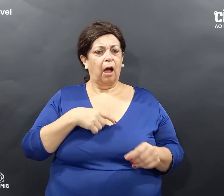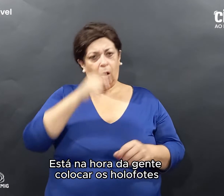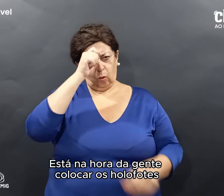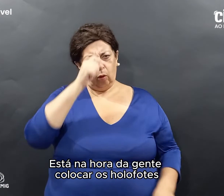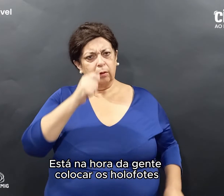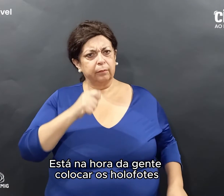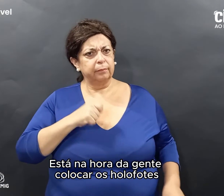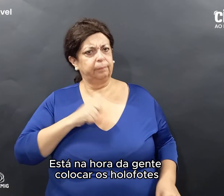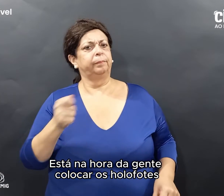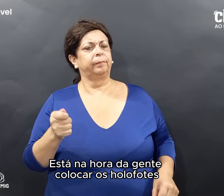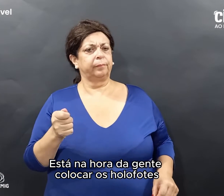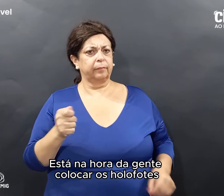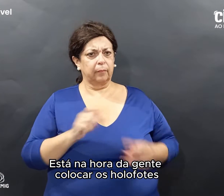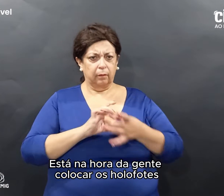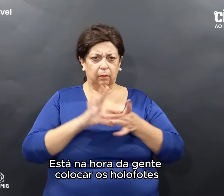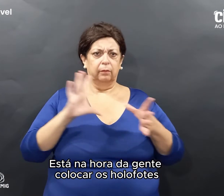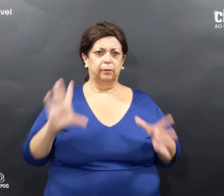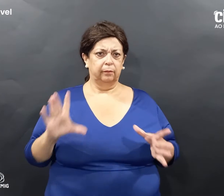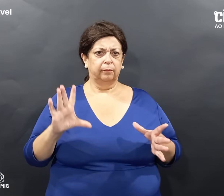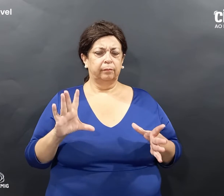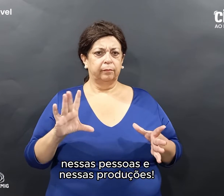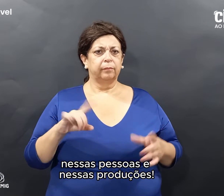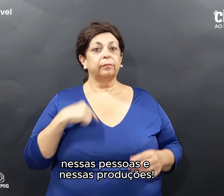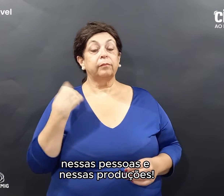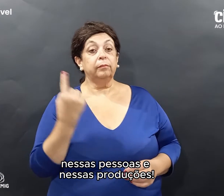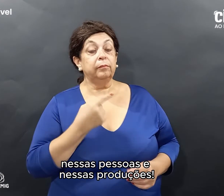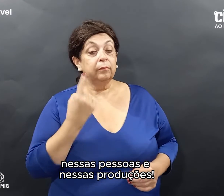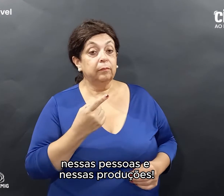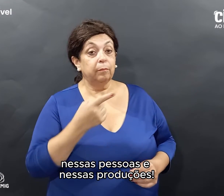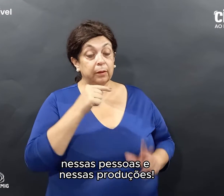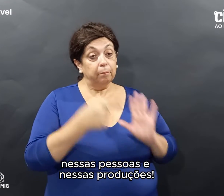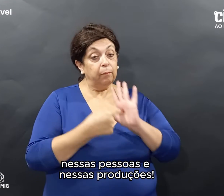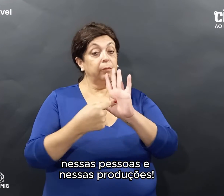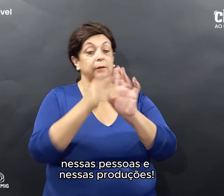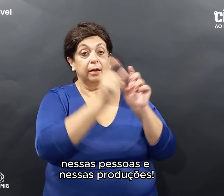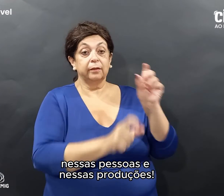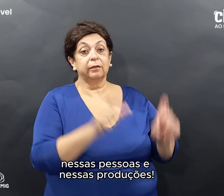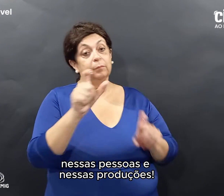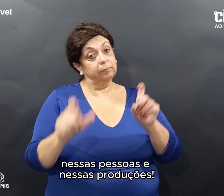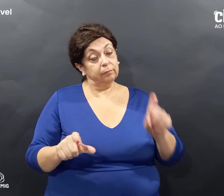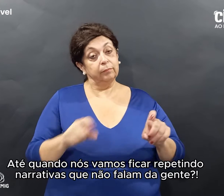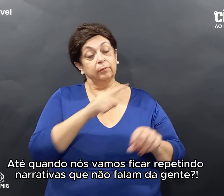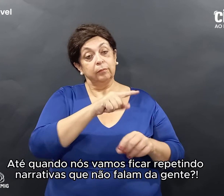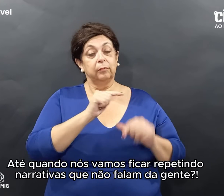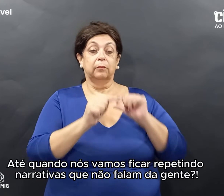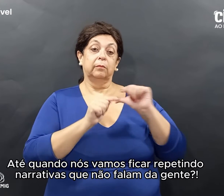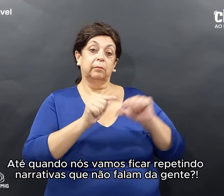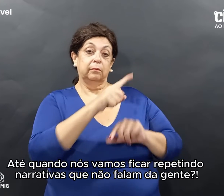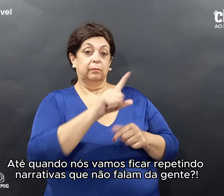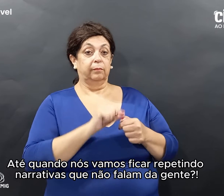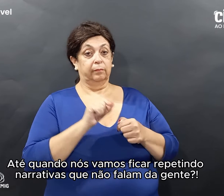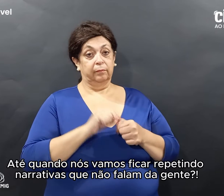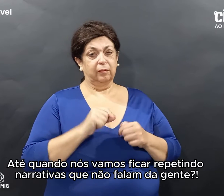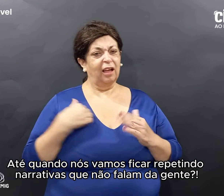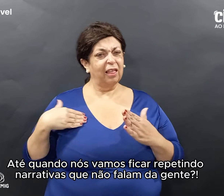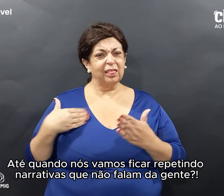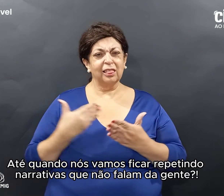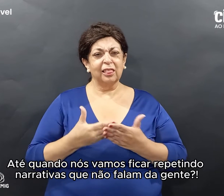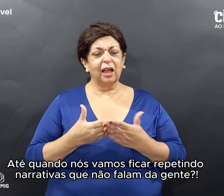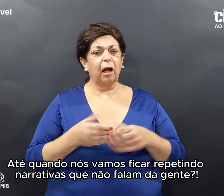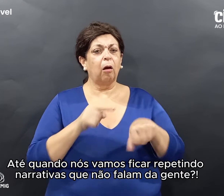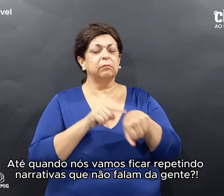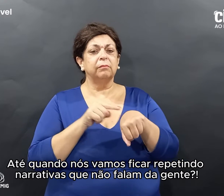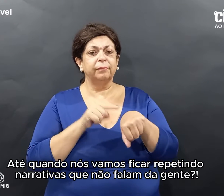história. Está na hora da gente colocar os holofotes nessas pessoas e nessas produções, né? Até quando nós vamos